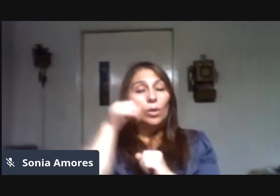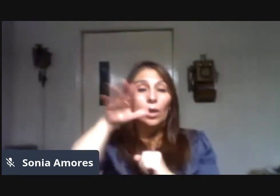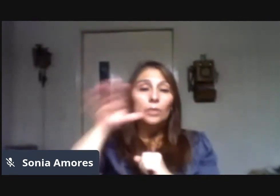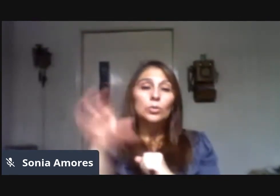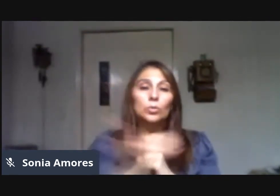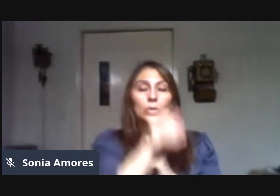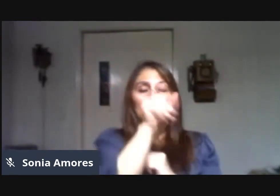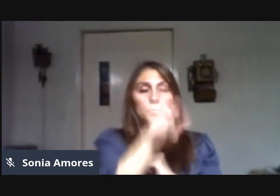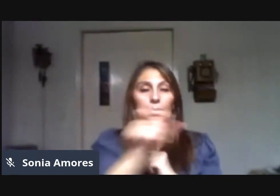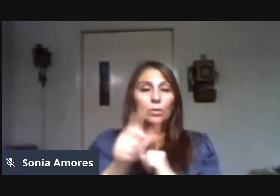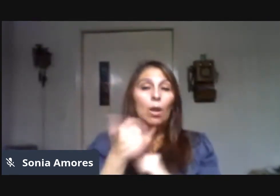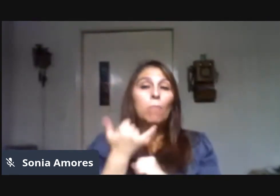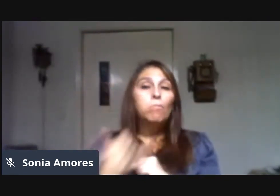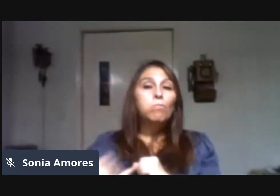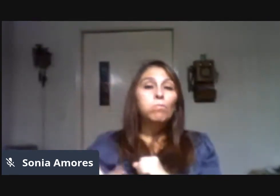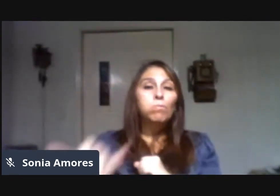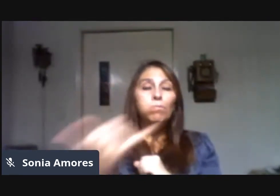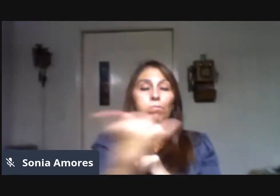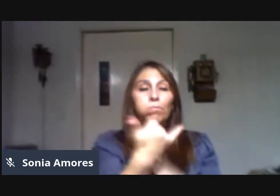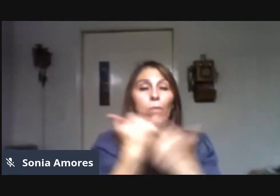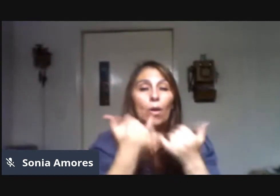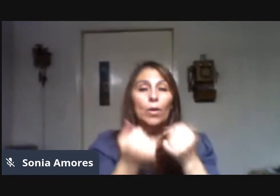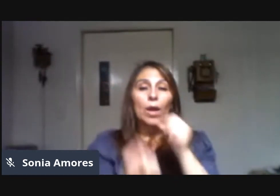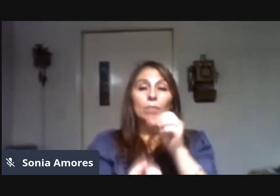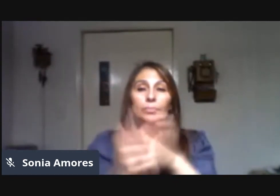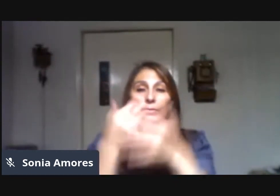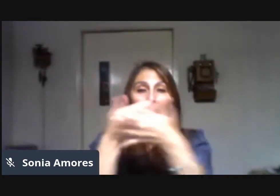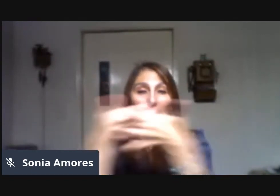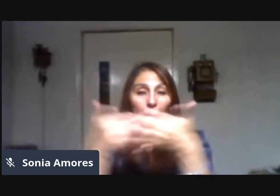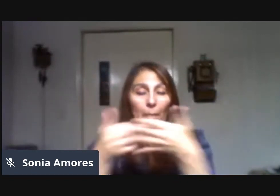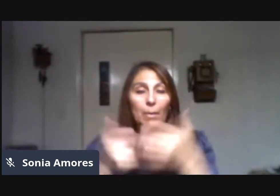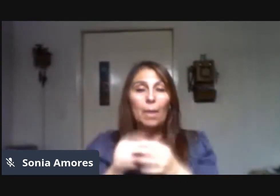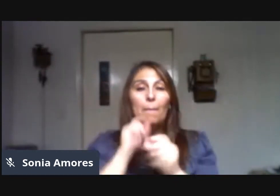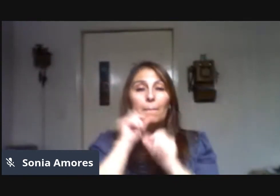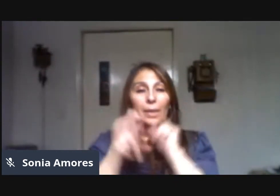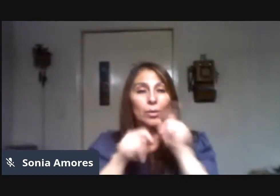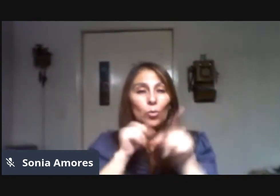ahí conectadas, que están generando sus preguntas y tienen sus inquietudes,